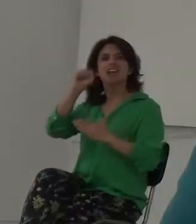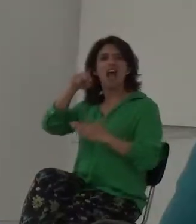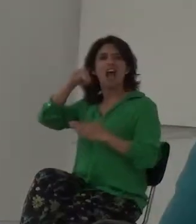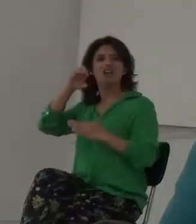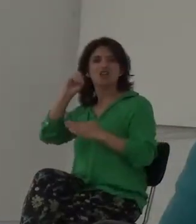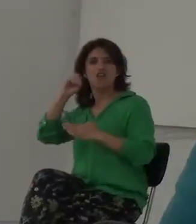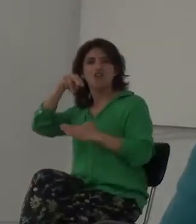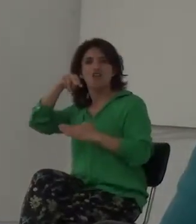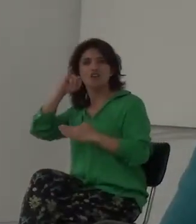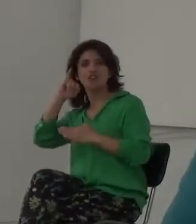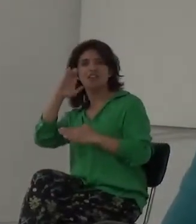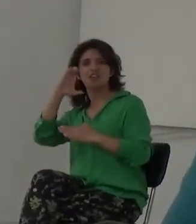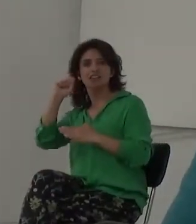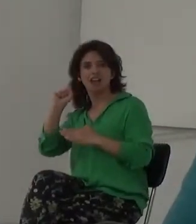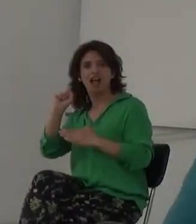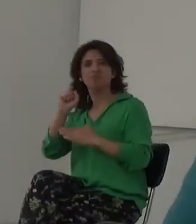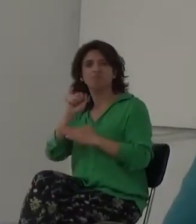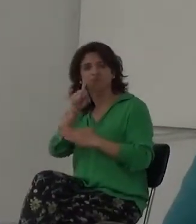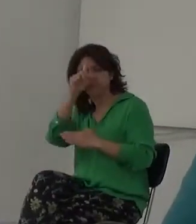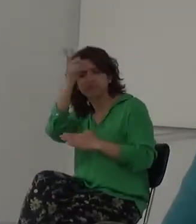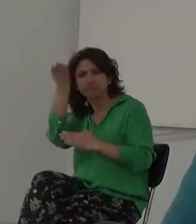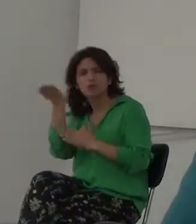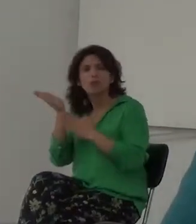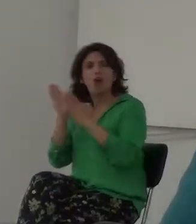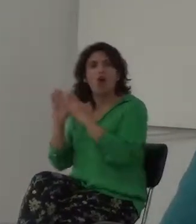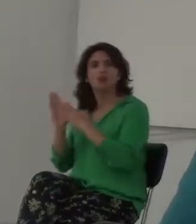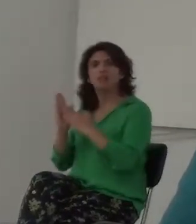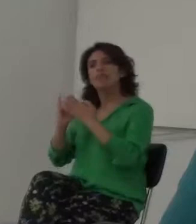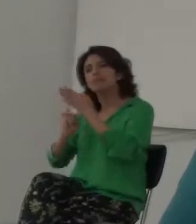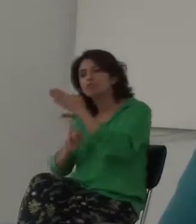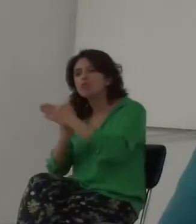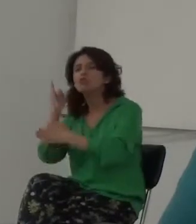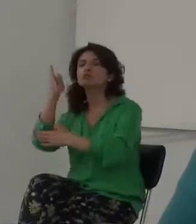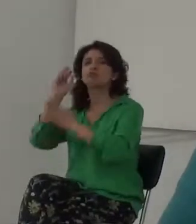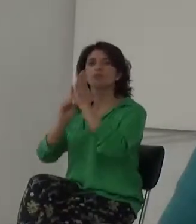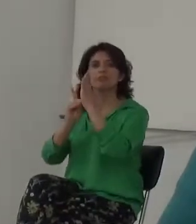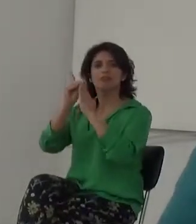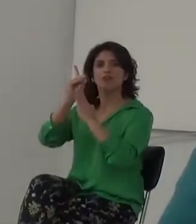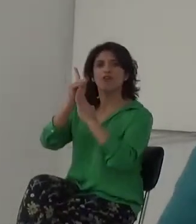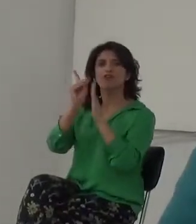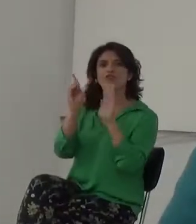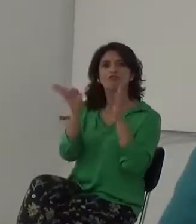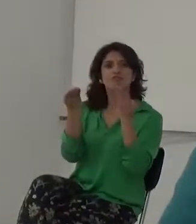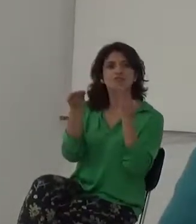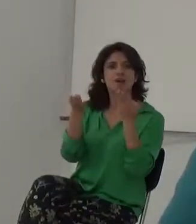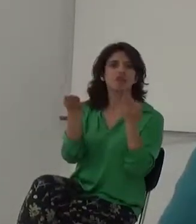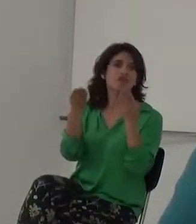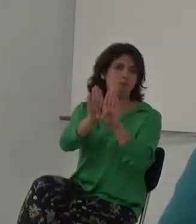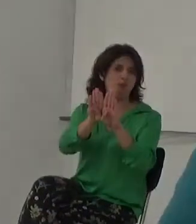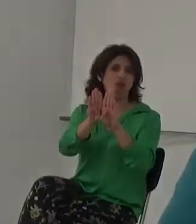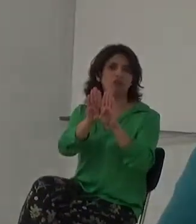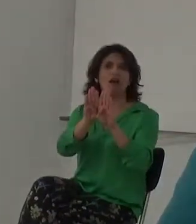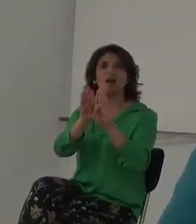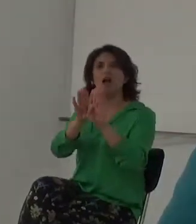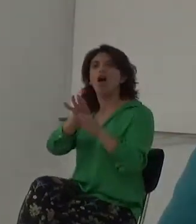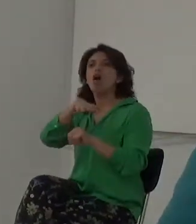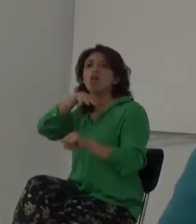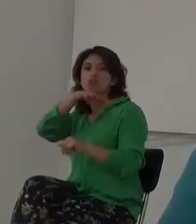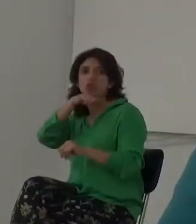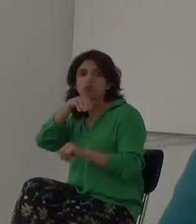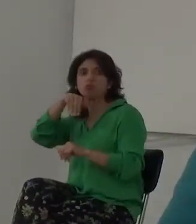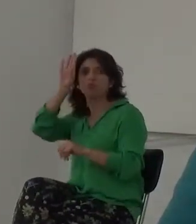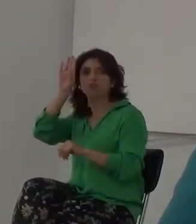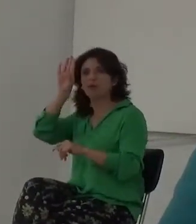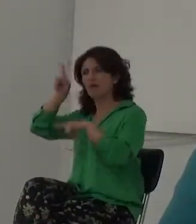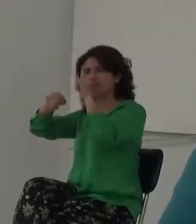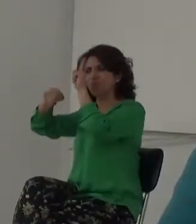discurso. Introducción, desarrollo, evaluación o resolución y coda, por ejemplo, siendo la adulta que tiene muchos más movimientos en